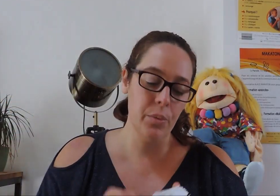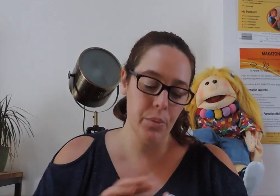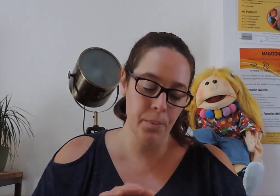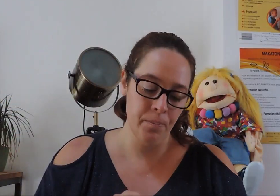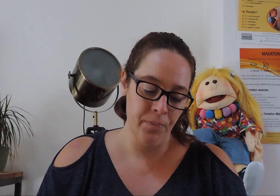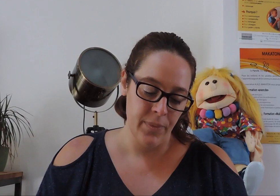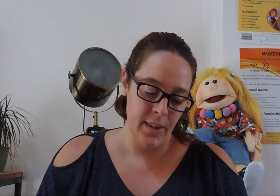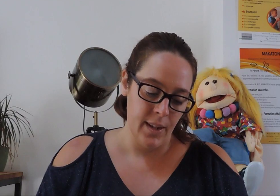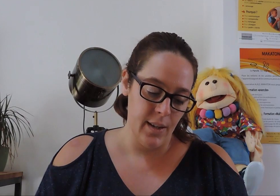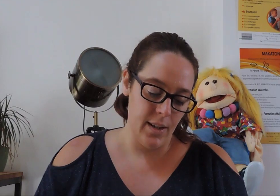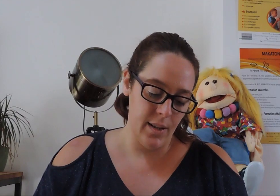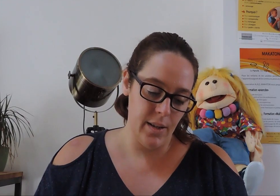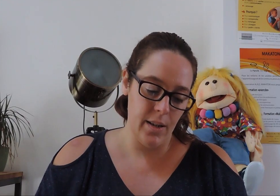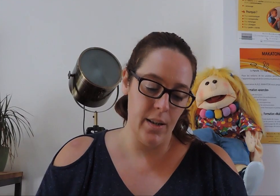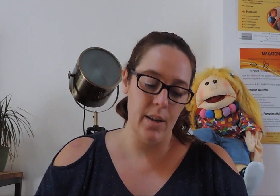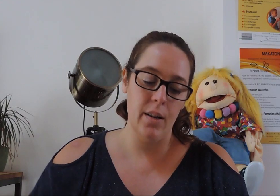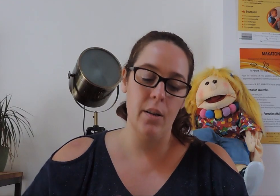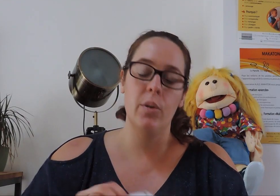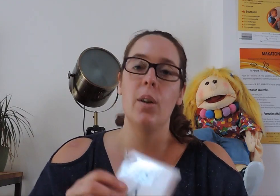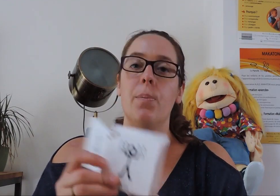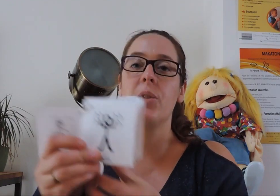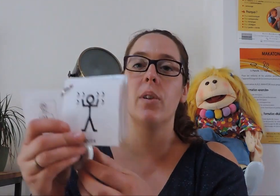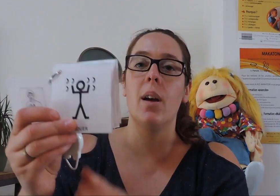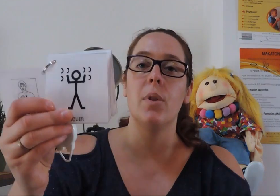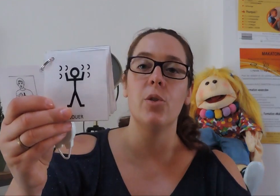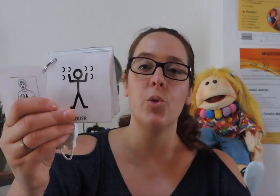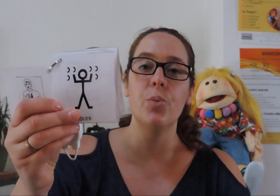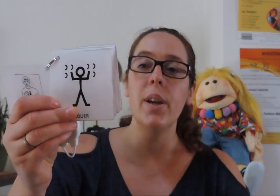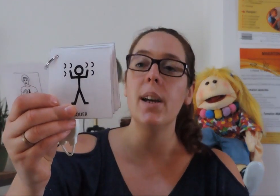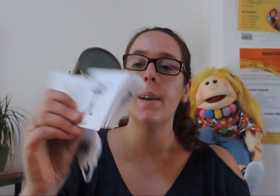on a le pictogramme jouet